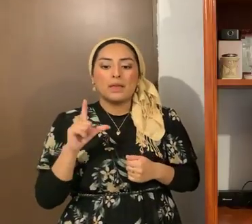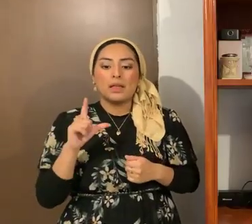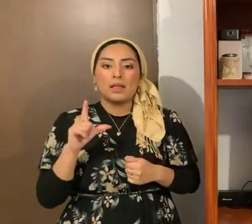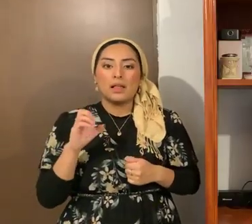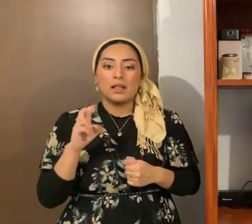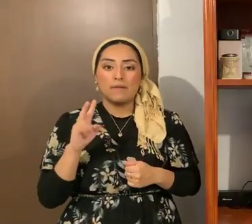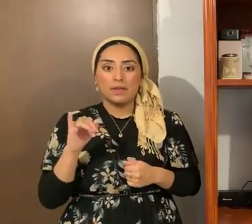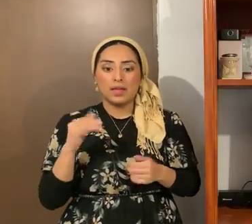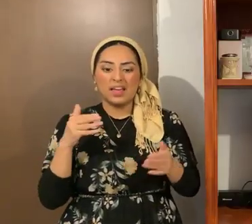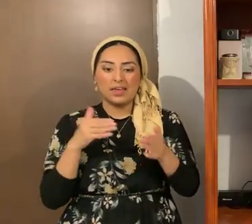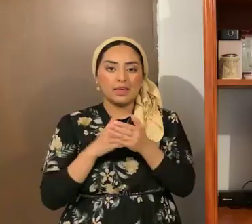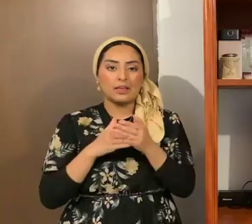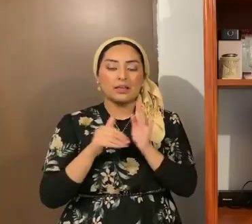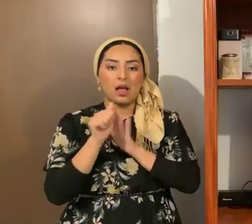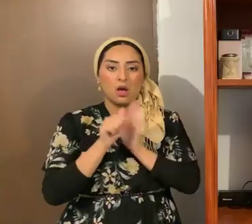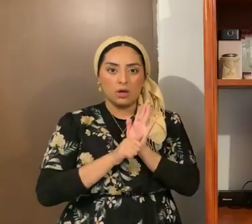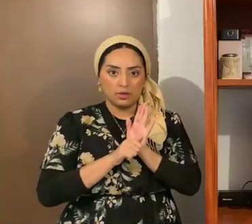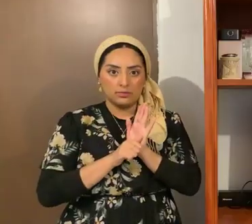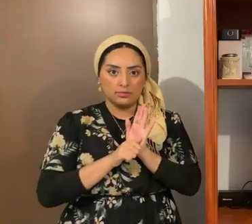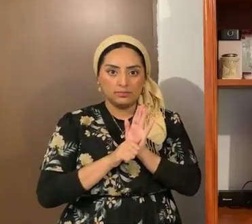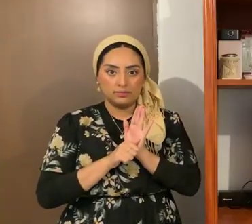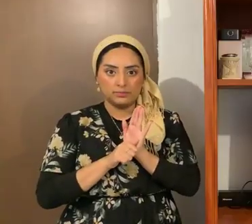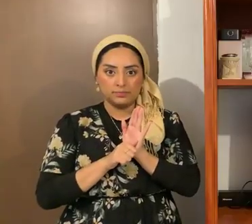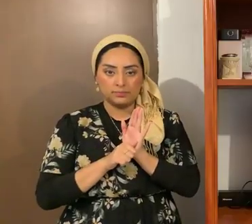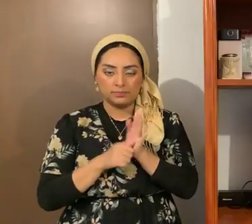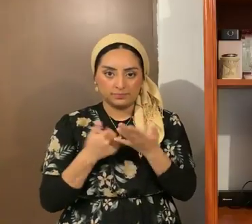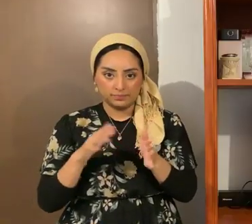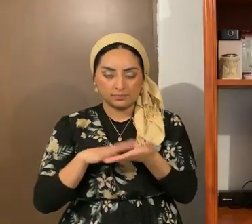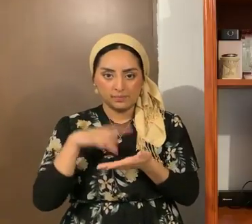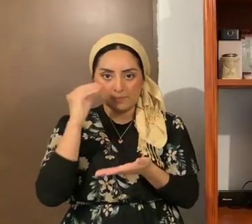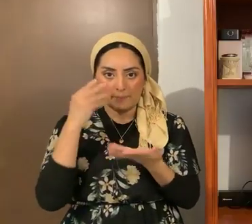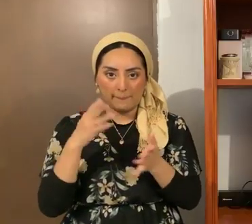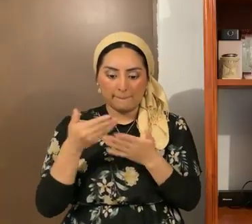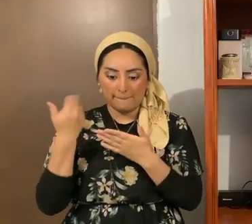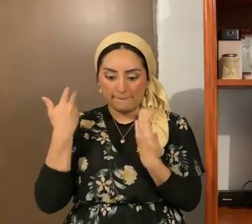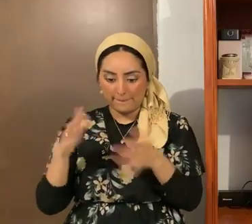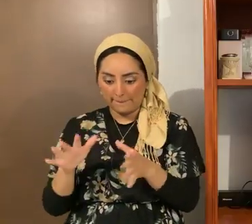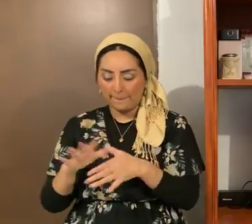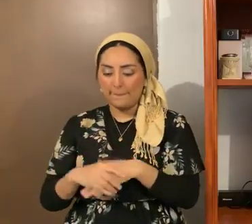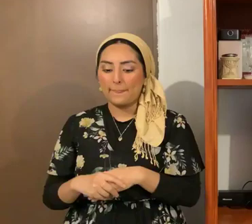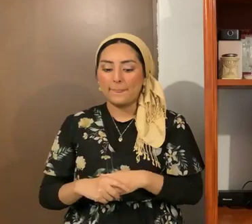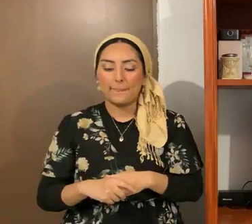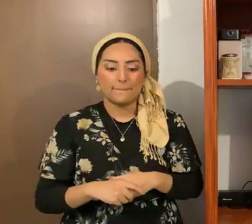Levitas en contra de Aarón, eso ya lo estudiamos.